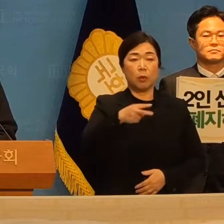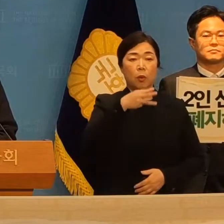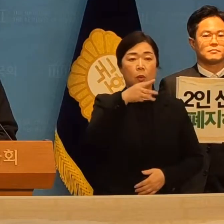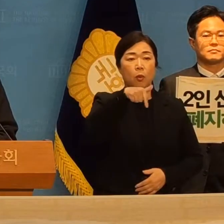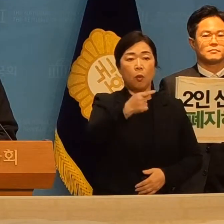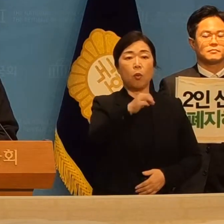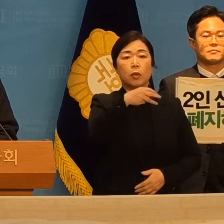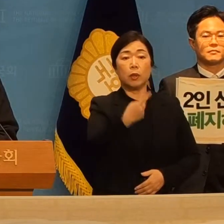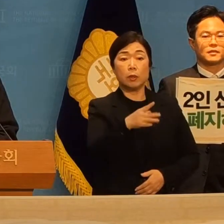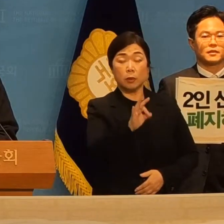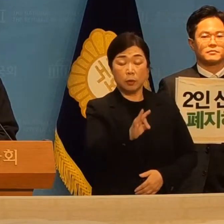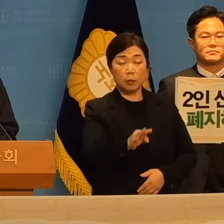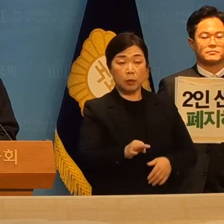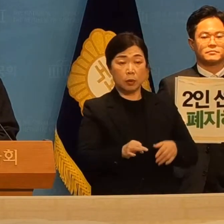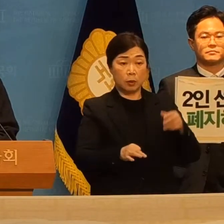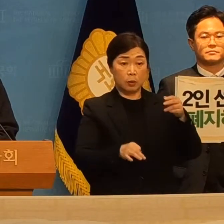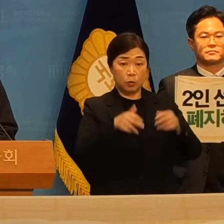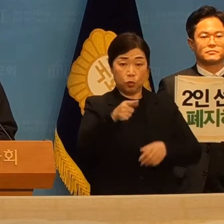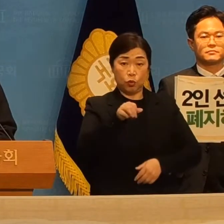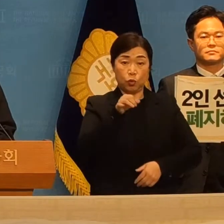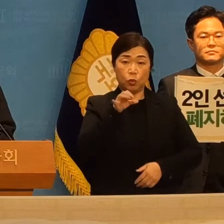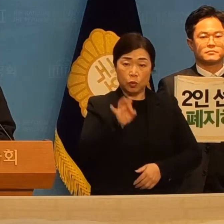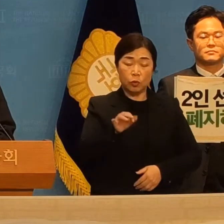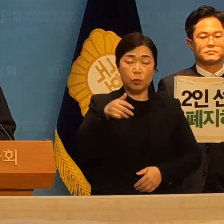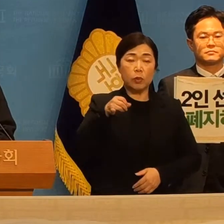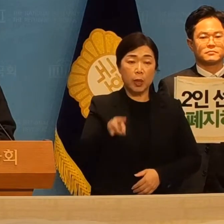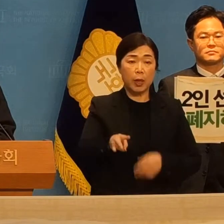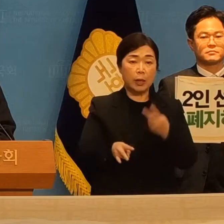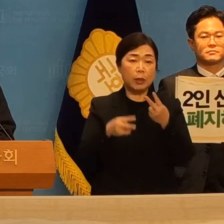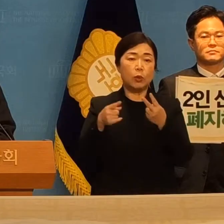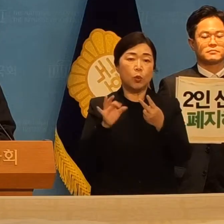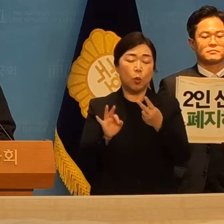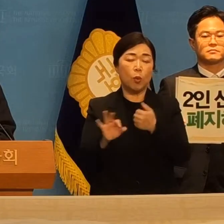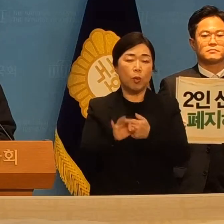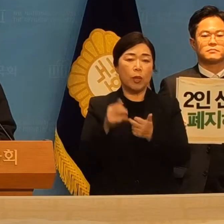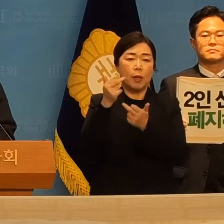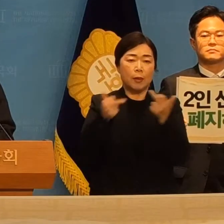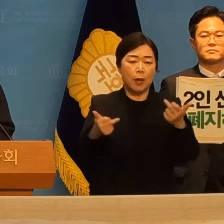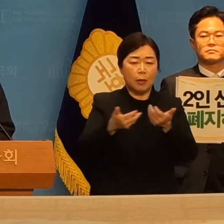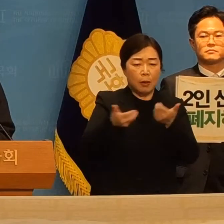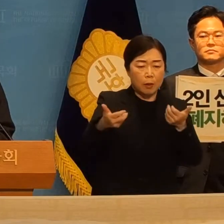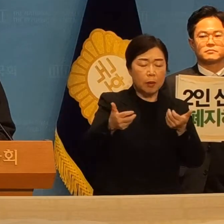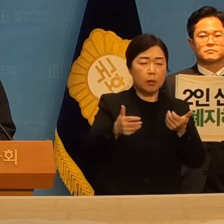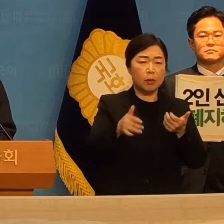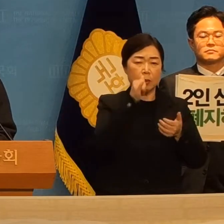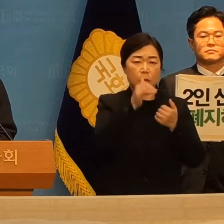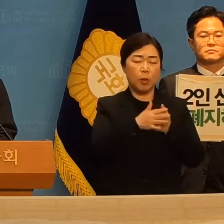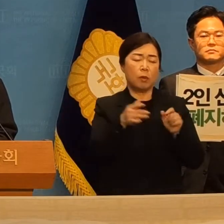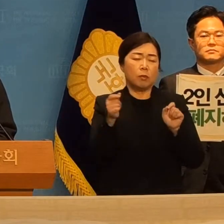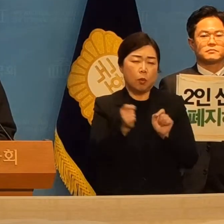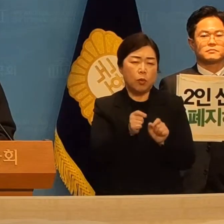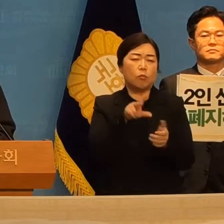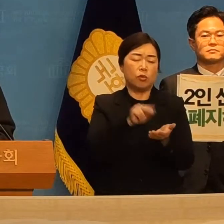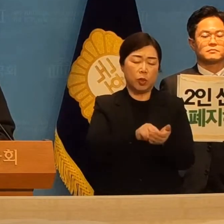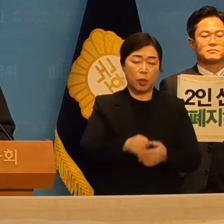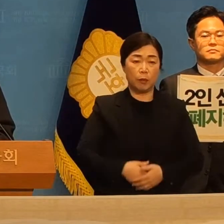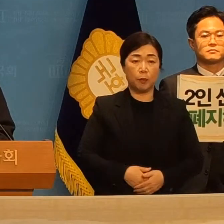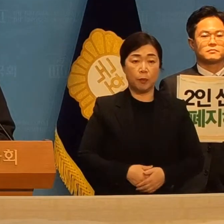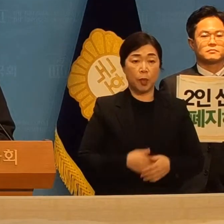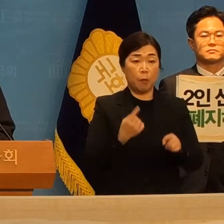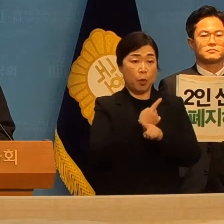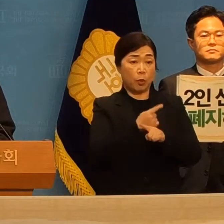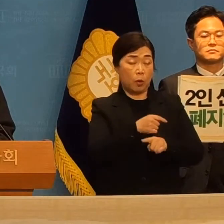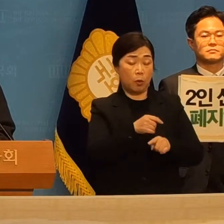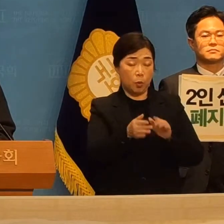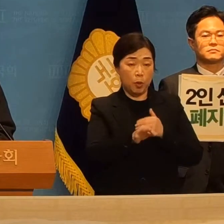단절되어 있어서 접근성 낮아 부적합합니다. 변경안 4안의 문제점 말씀드리겠습니다. 시의원